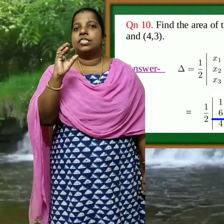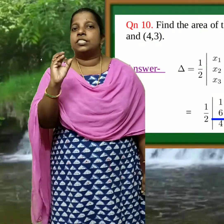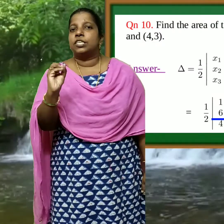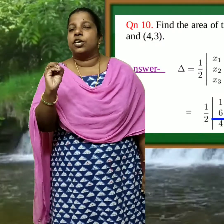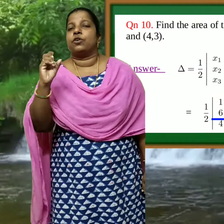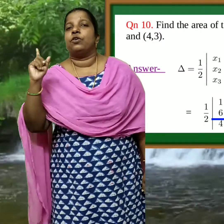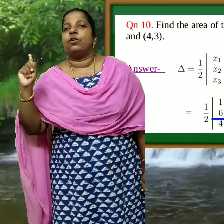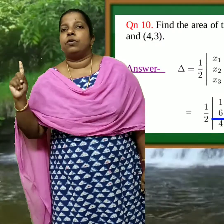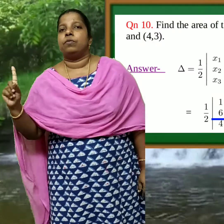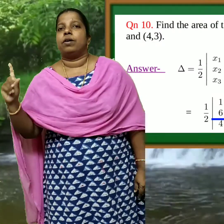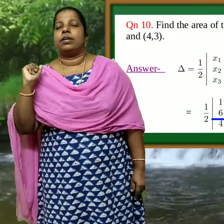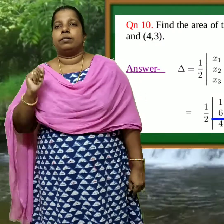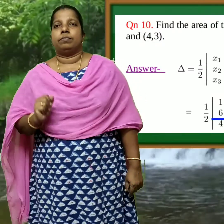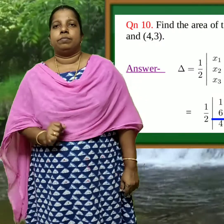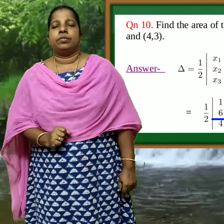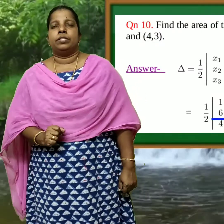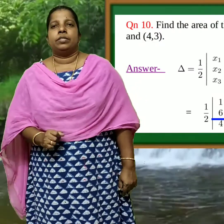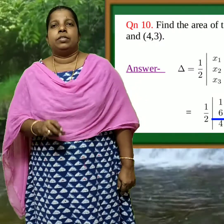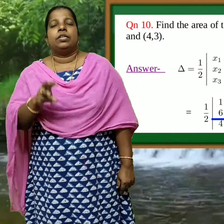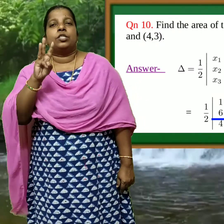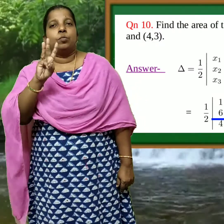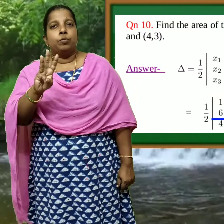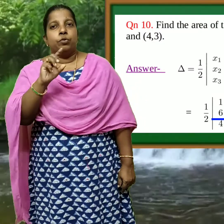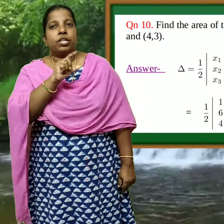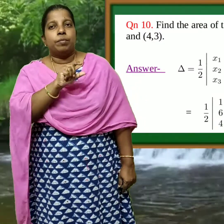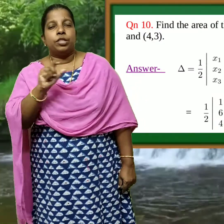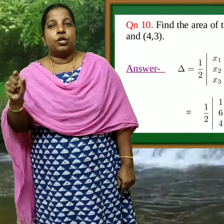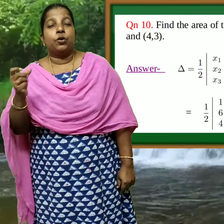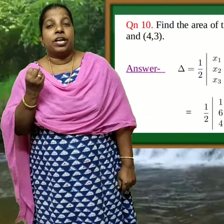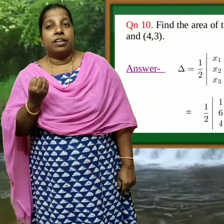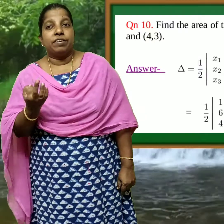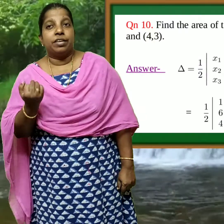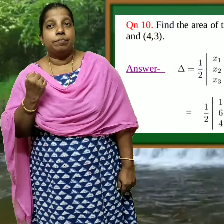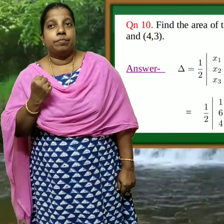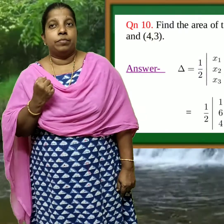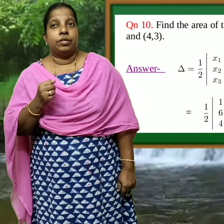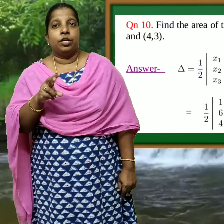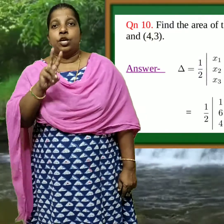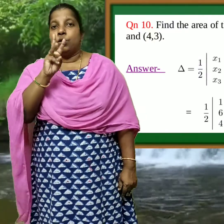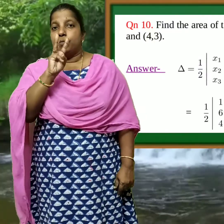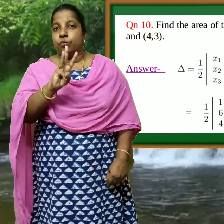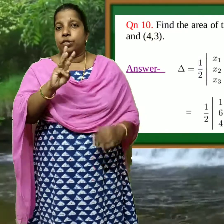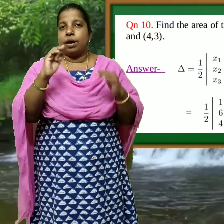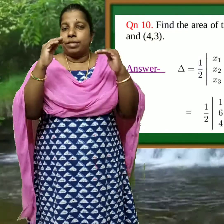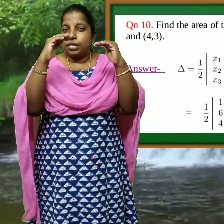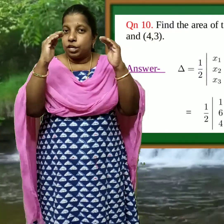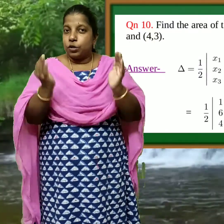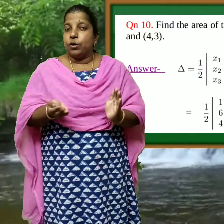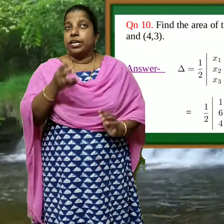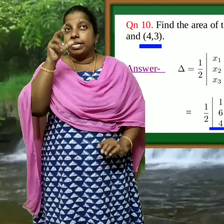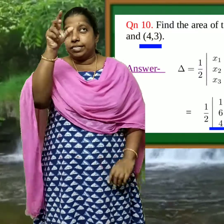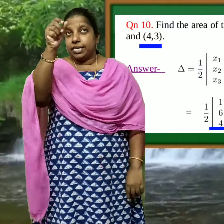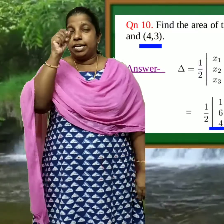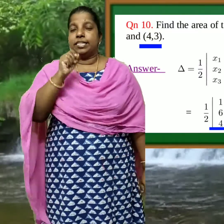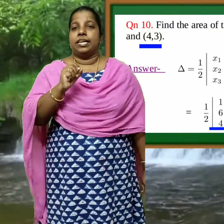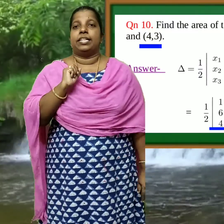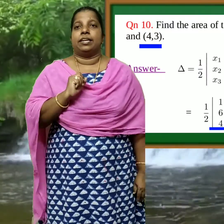ദാറ്റ് ഈസ് 6 0 1. അടുത്ത് തേർഡ് റോ എങ്ങനെ വരും? മൂന്നാമത്തെ കോർഡിനേറ്റ്